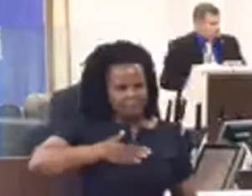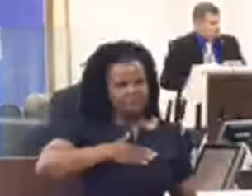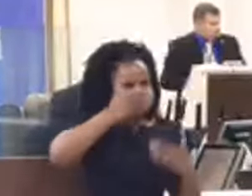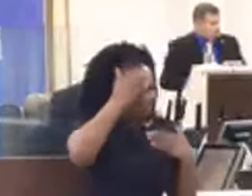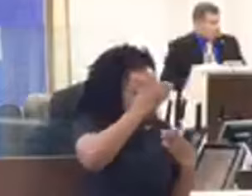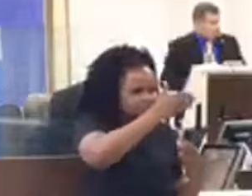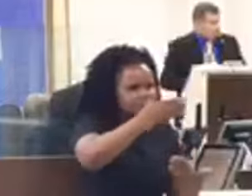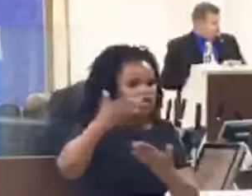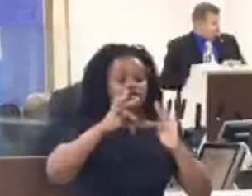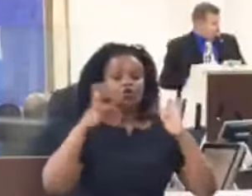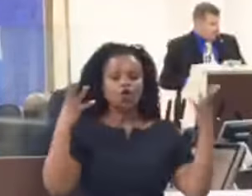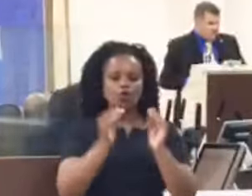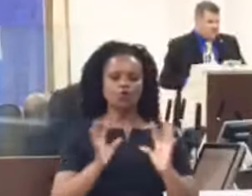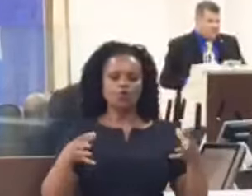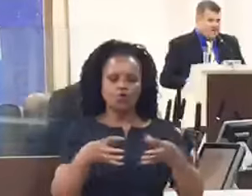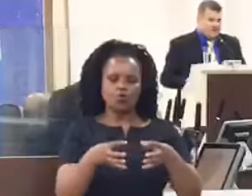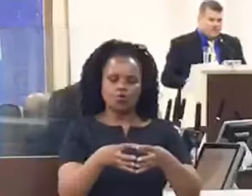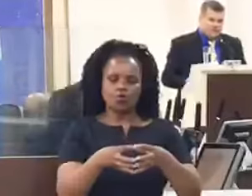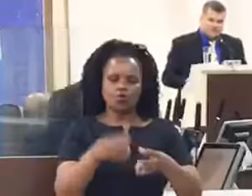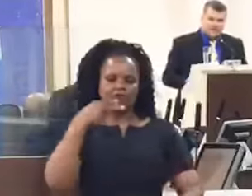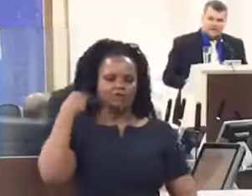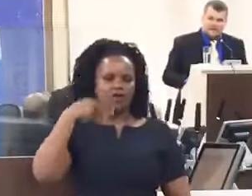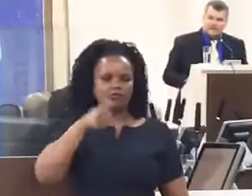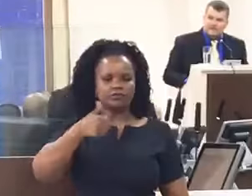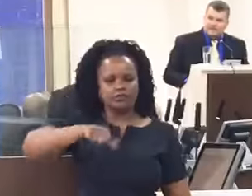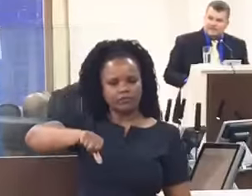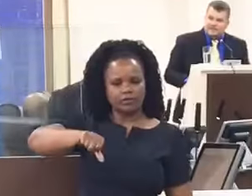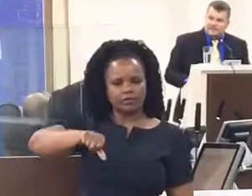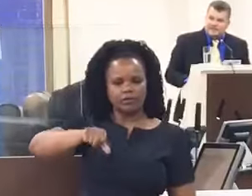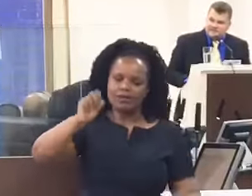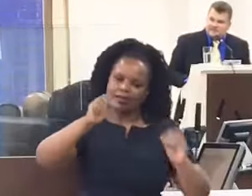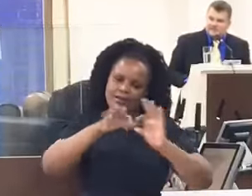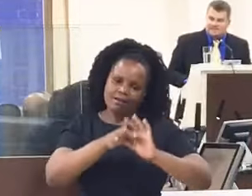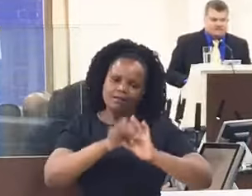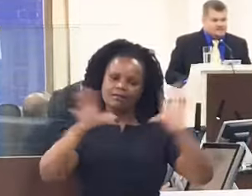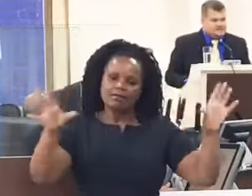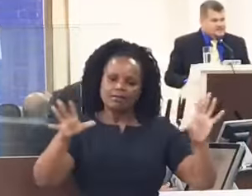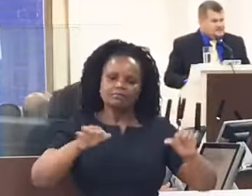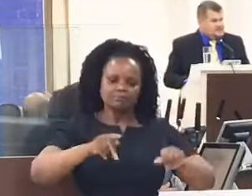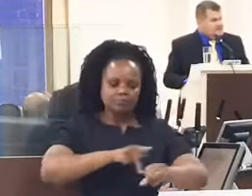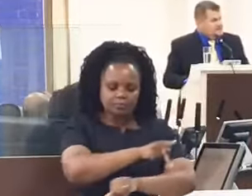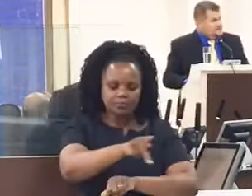a todos os 19. Nós vivemos num país democrático, claro que existem